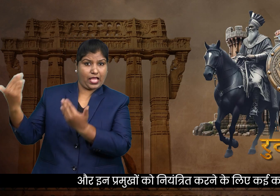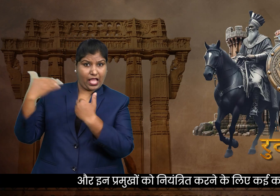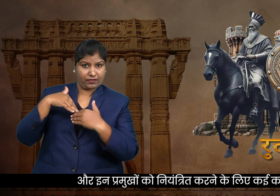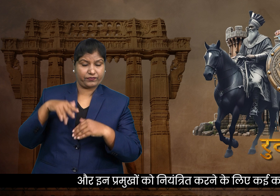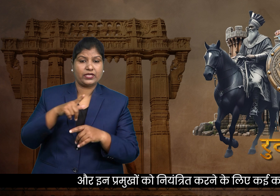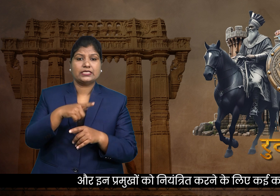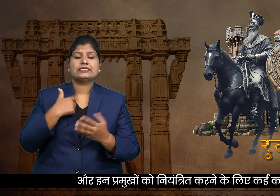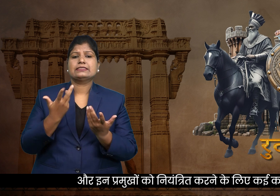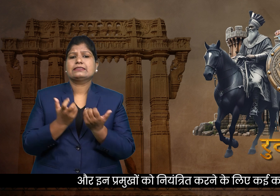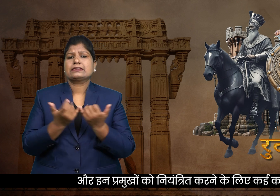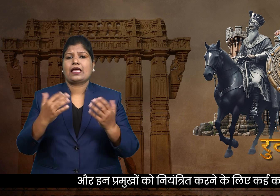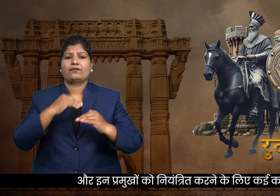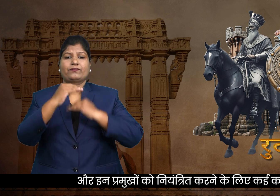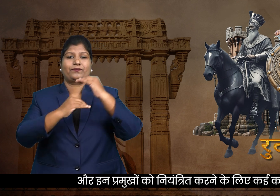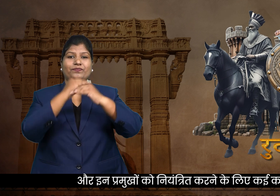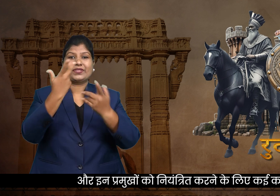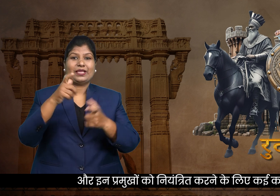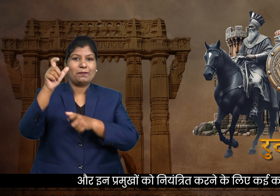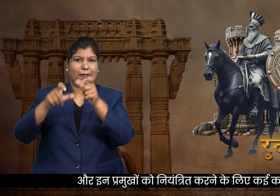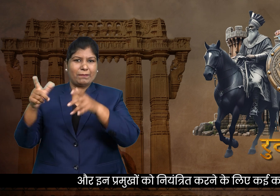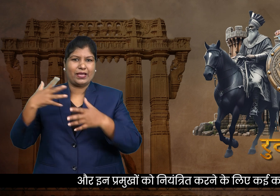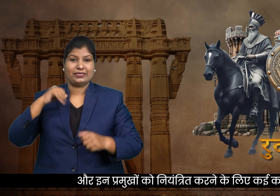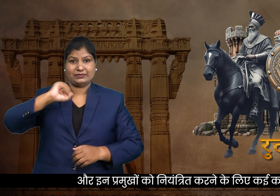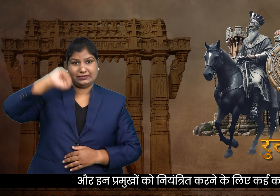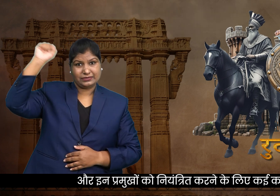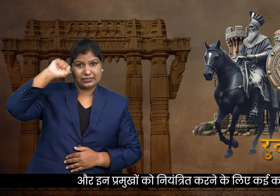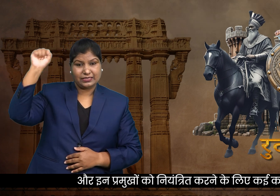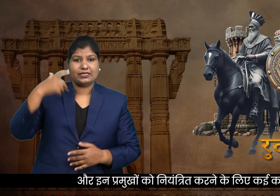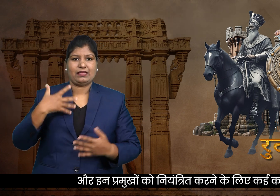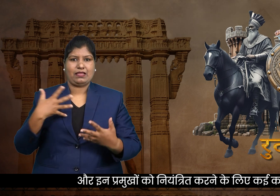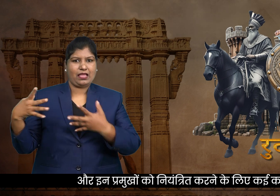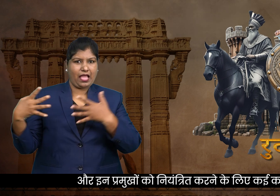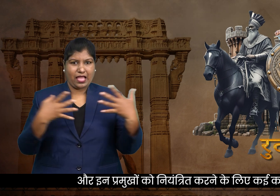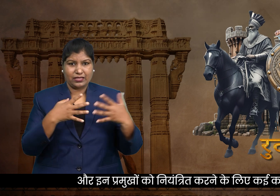नियंत्रित करने के लिए कई कदम उठाए।